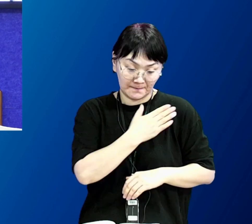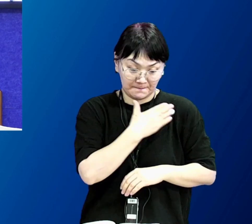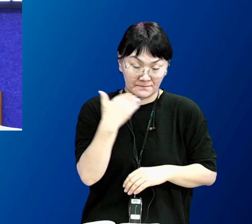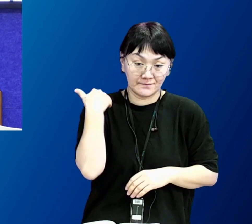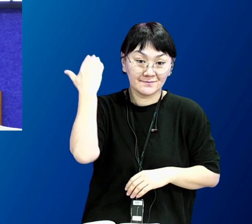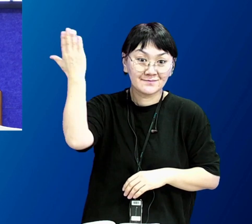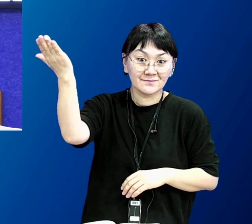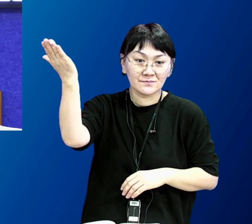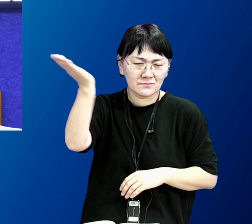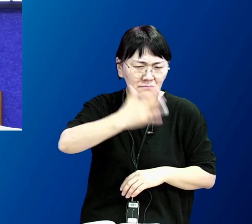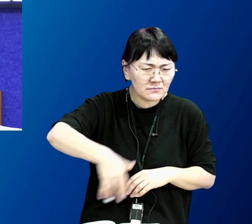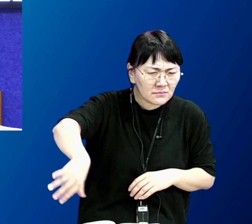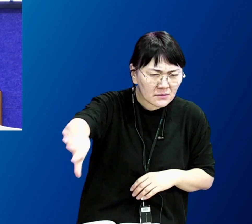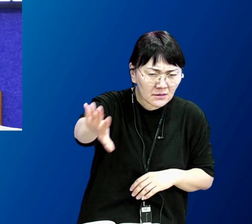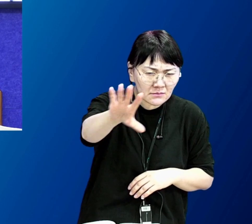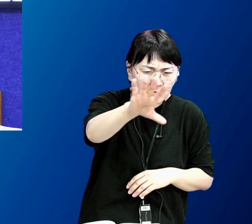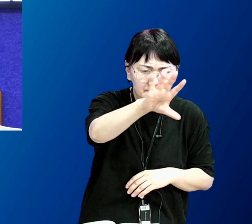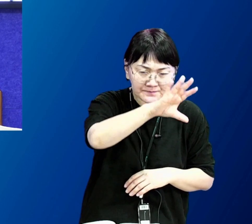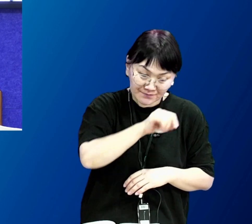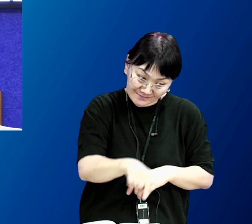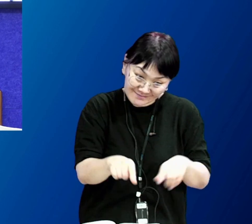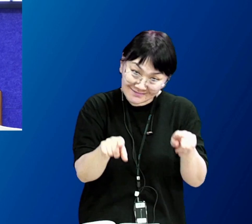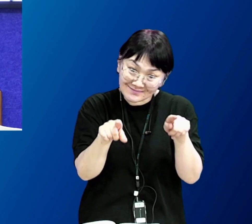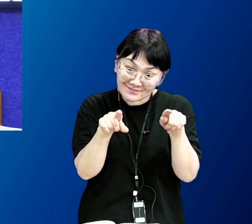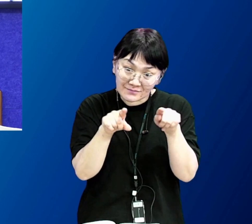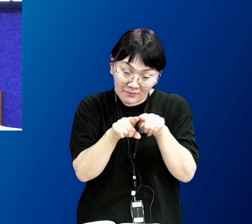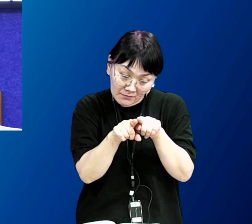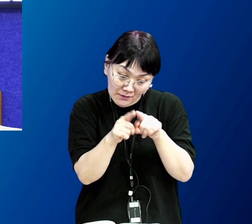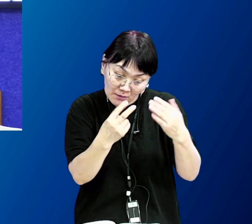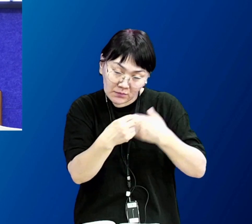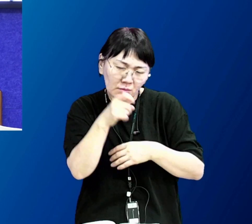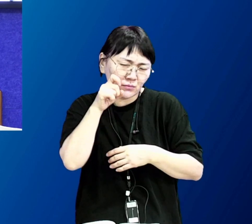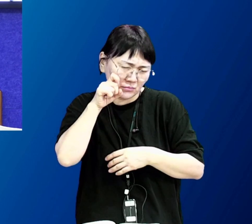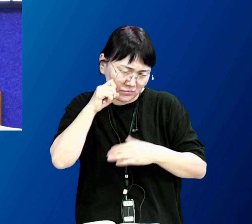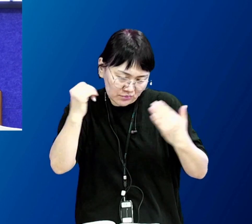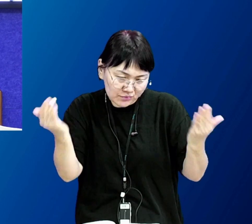тээ бид өхнөөс үүнийг хүсэж байгаа байх.